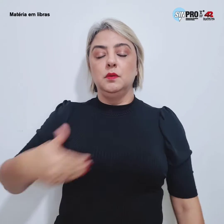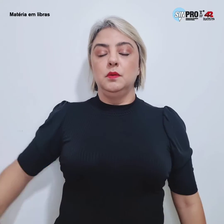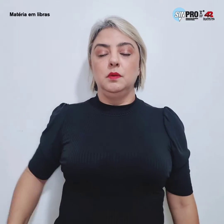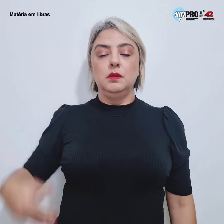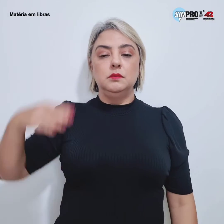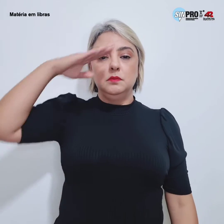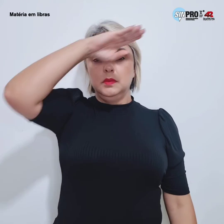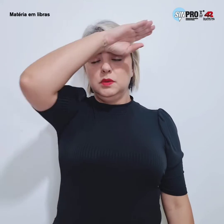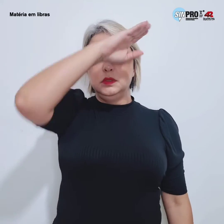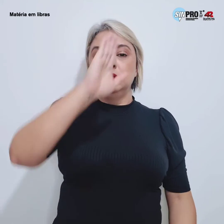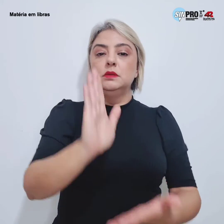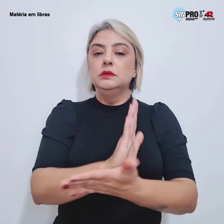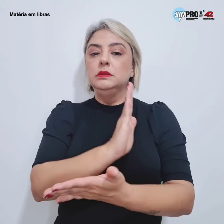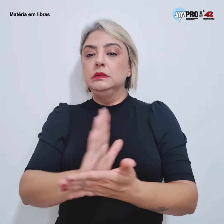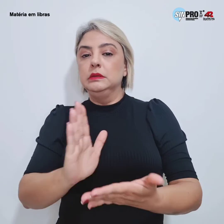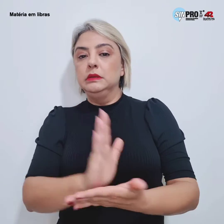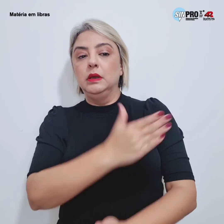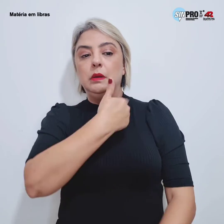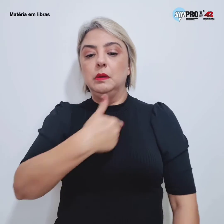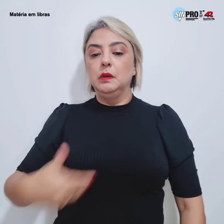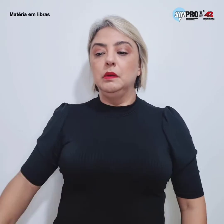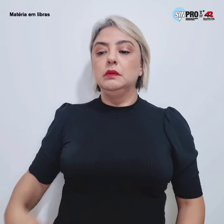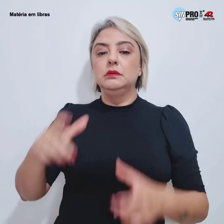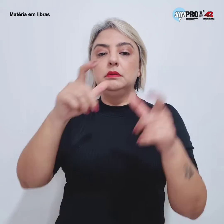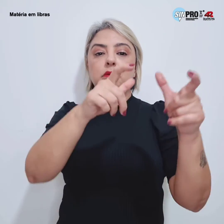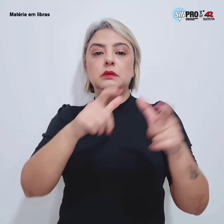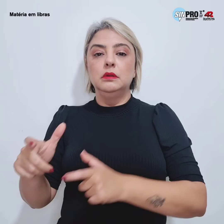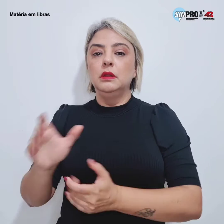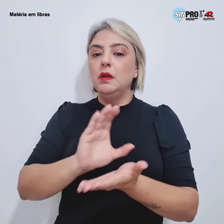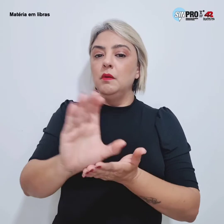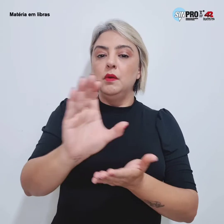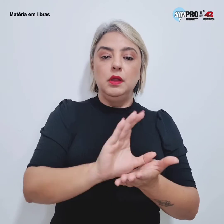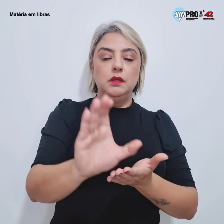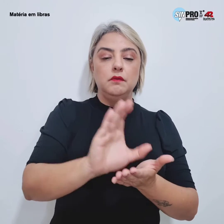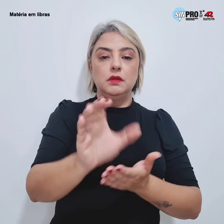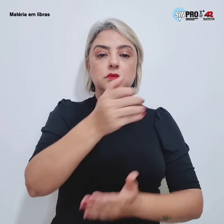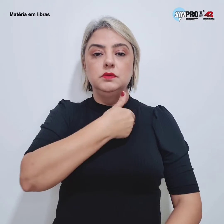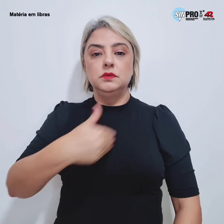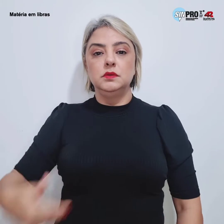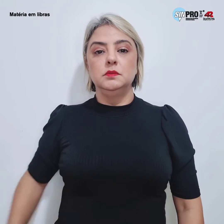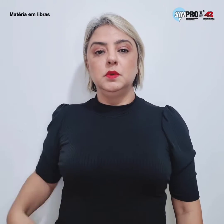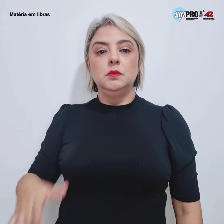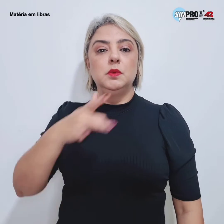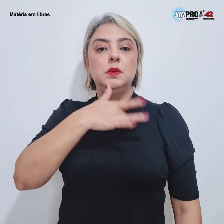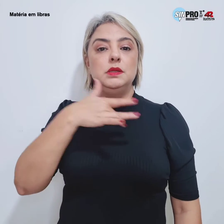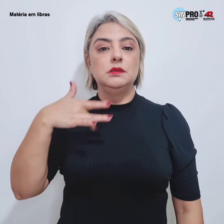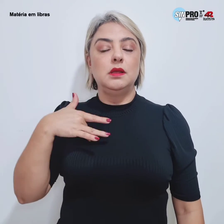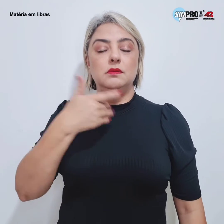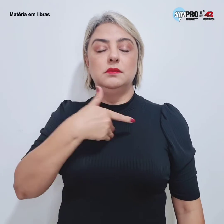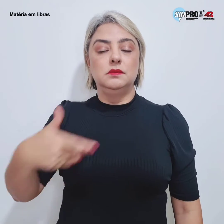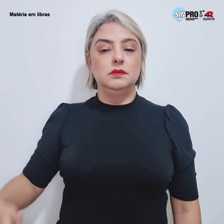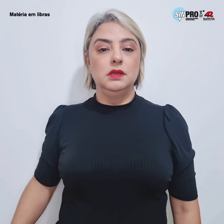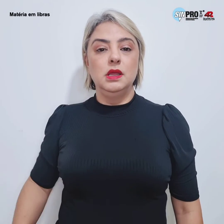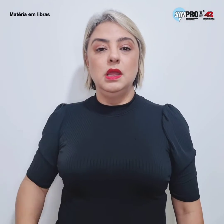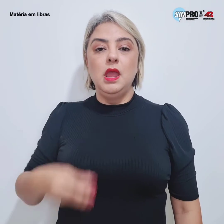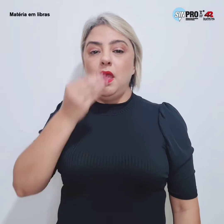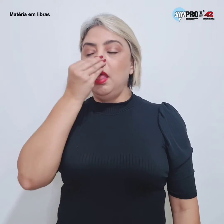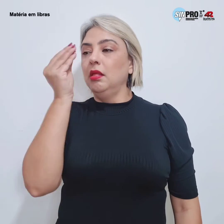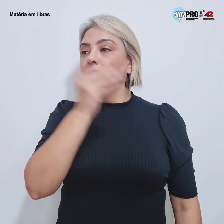Covid-19, o governo Bolsonaro e alguns governos locais não investem o dinheiro público em saúde pública